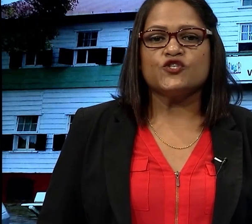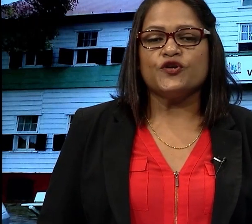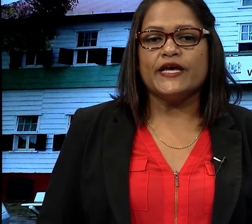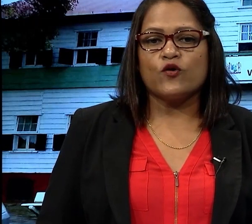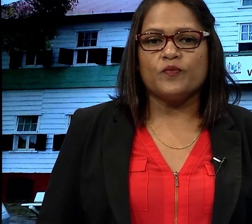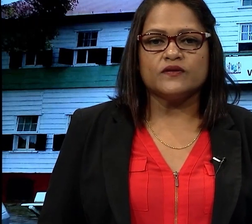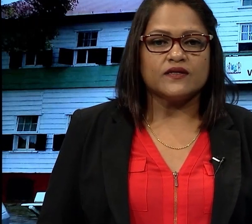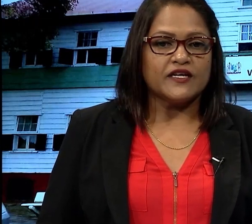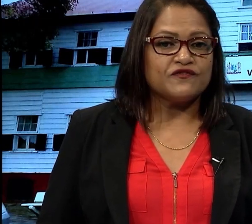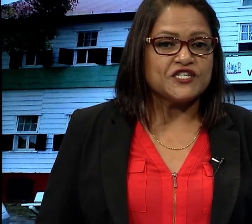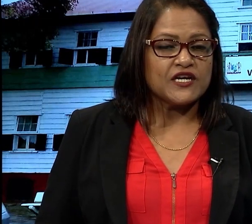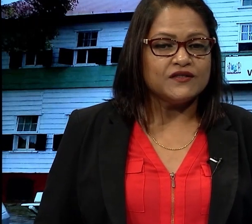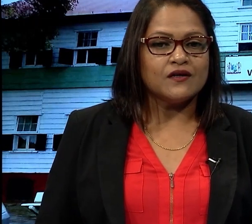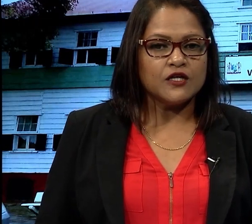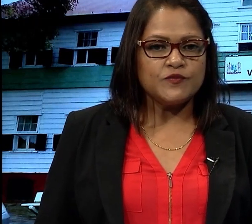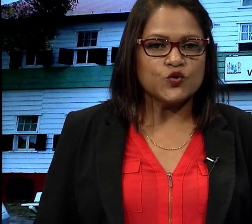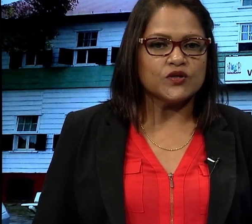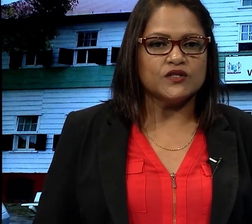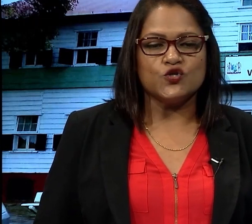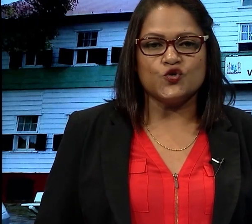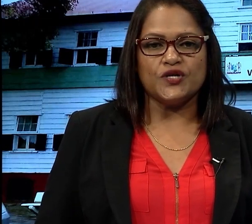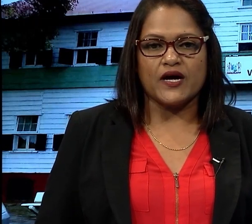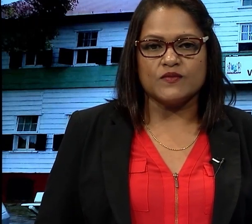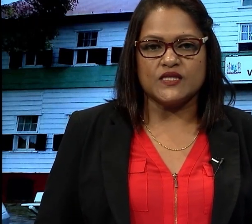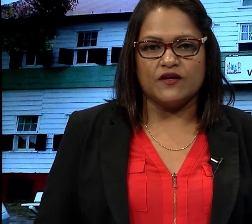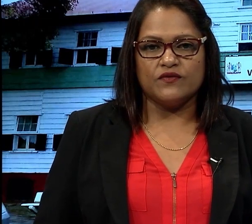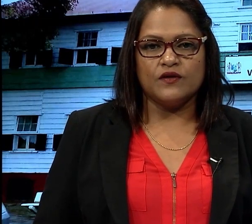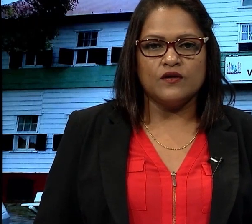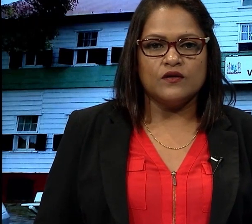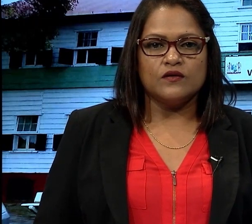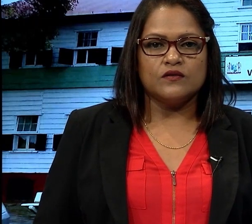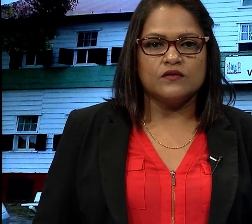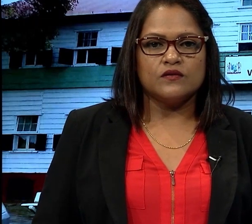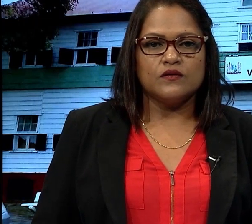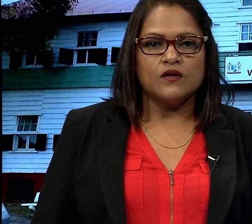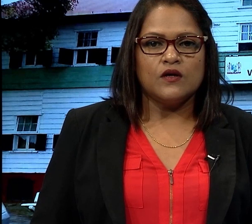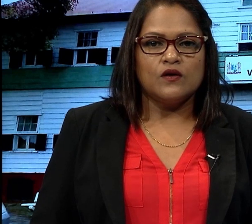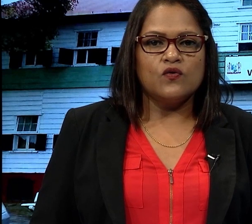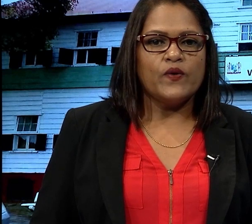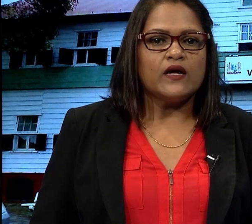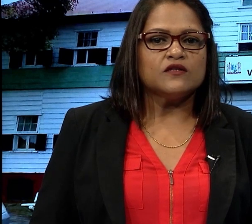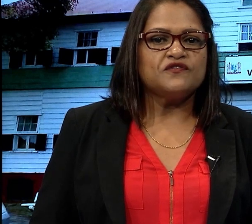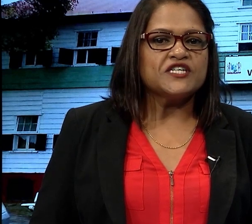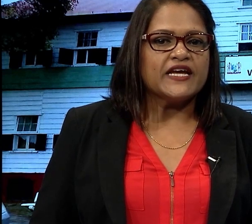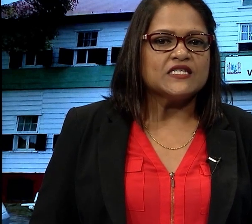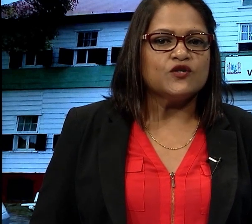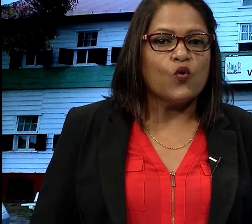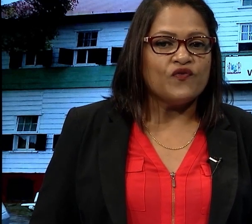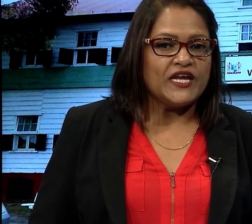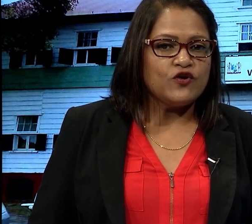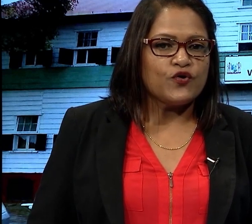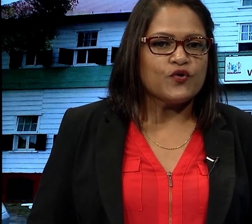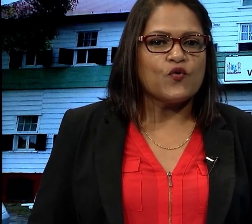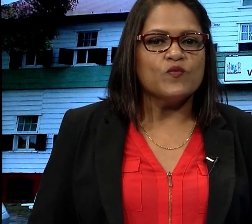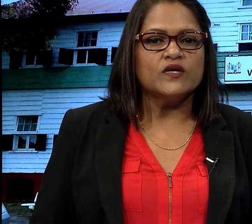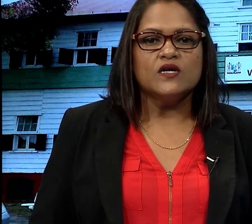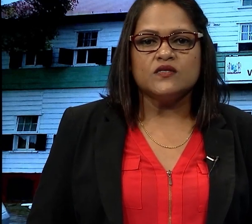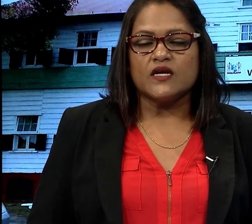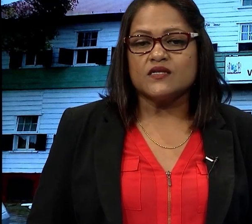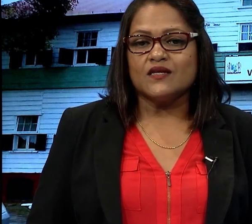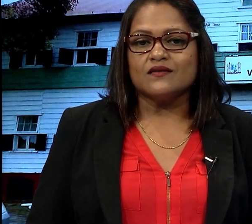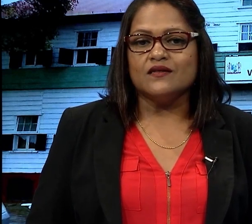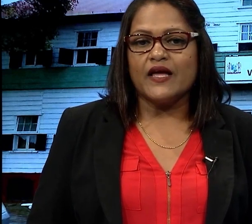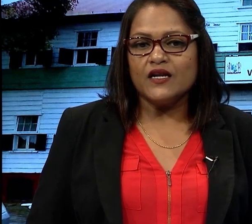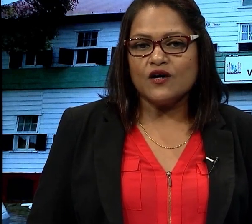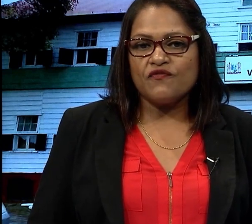wijst Yesrun erop dat er verschillende griepsoorten in Suriname zijn. Hoewel de verschijnselen overeen kunnen komen,